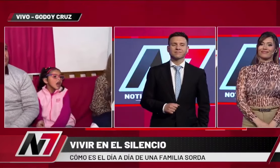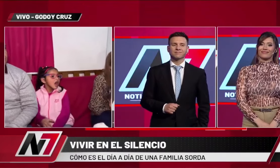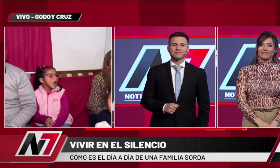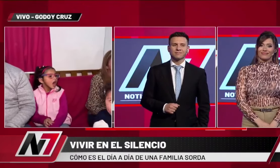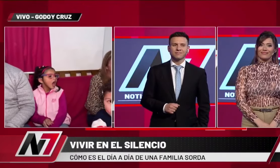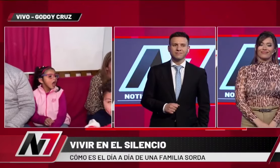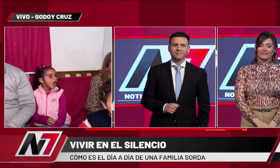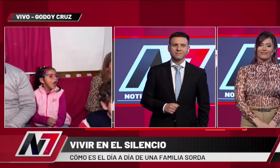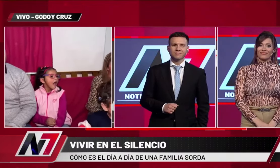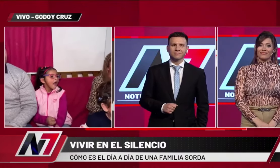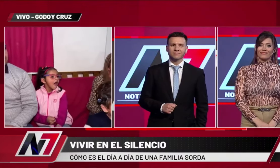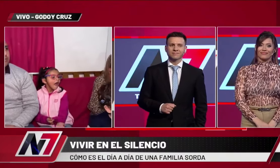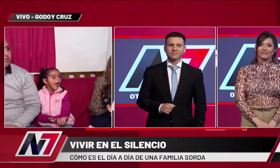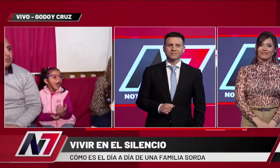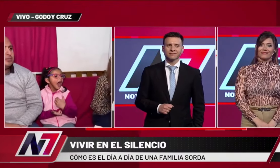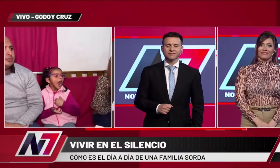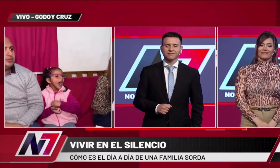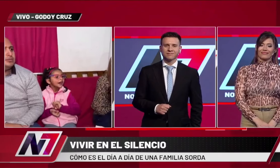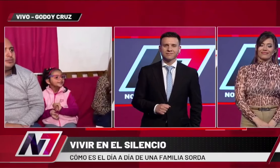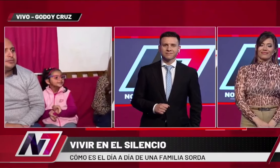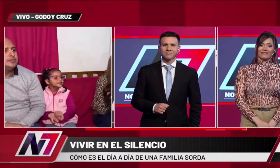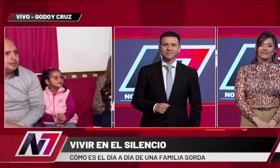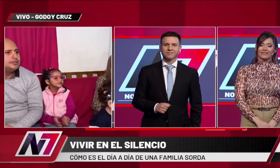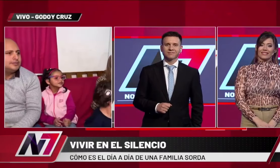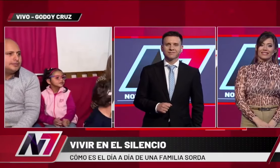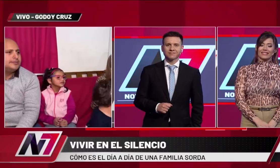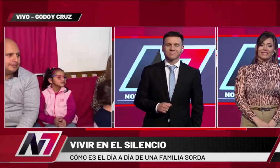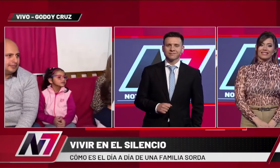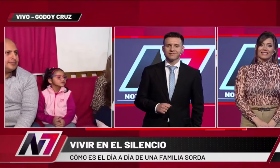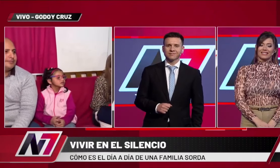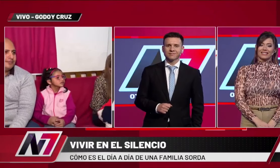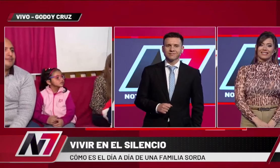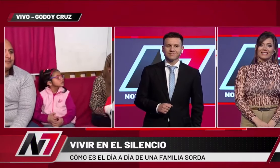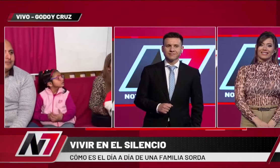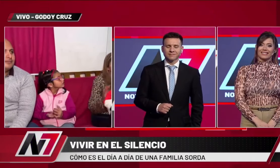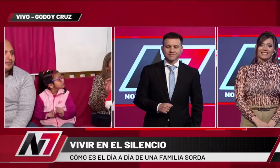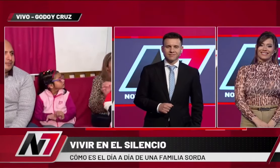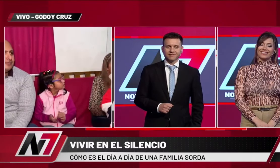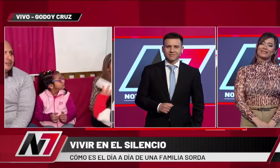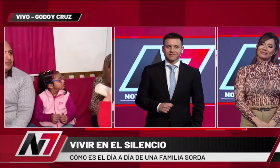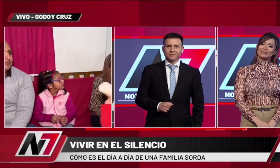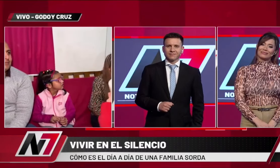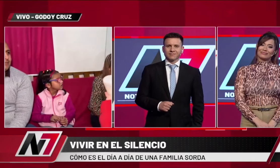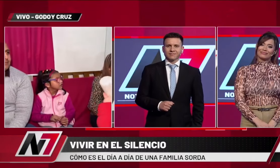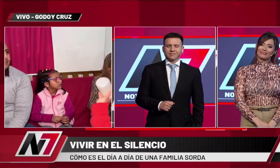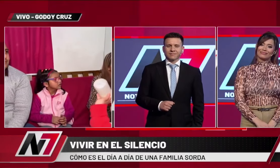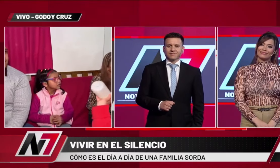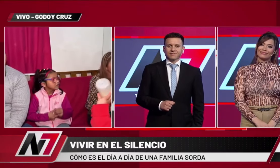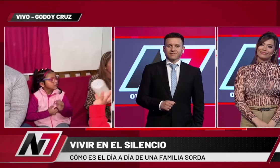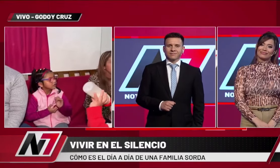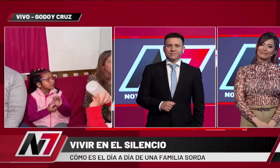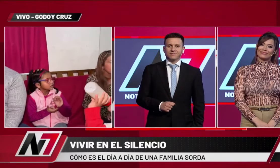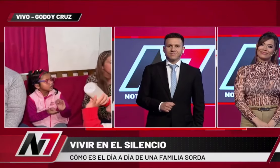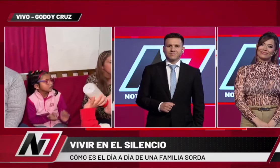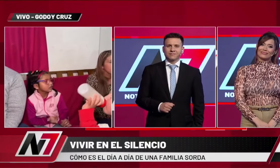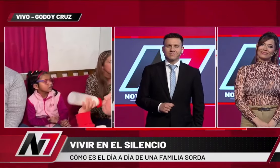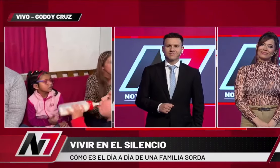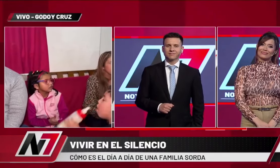uno también puede comunicarse con ellos. Lo hemos hecho con Dayana muchas veces. Uh-huh. Yo algo de lengua de señas sé, pero